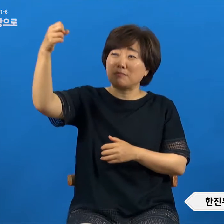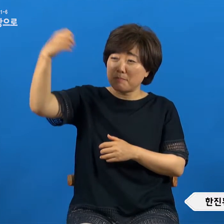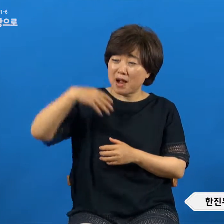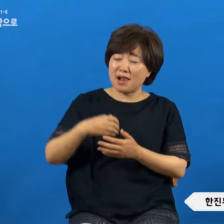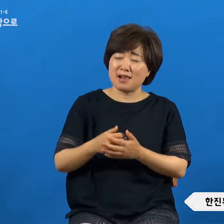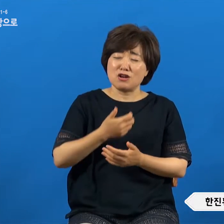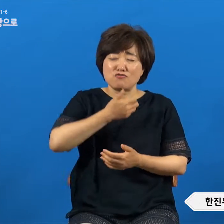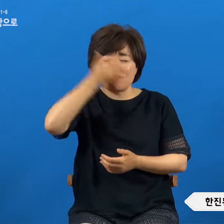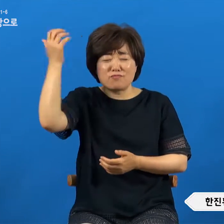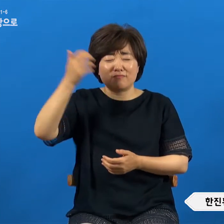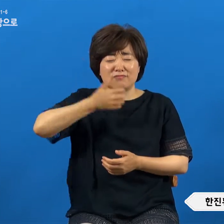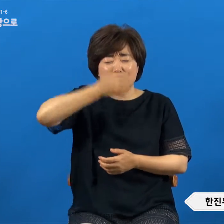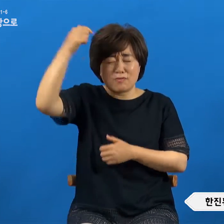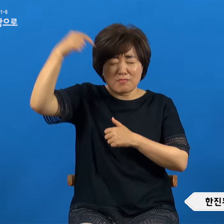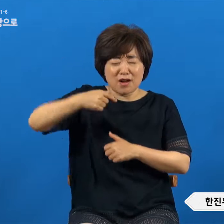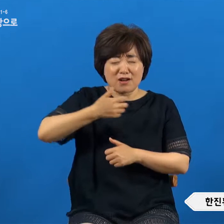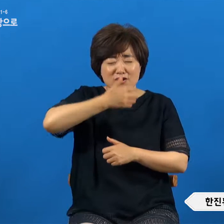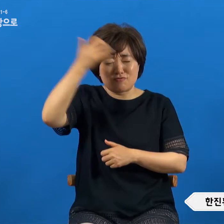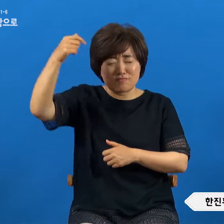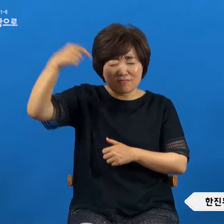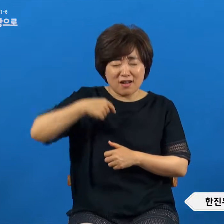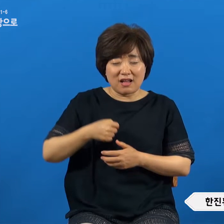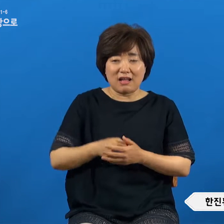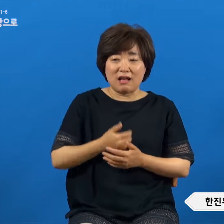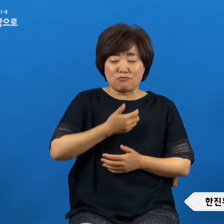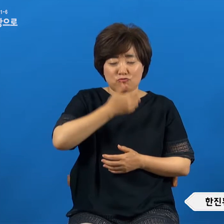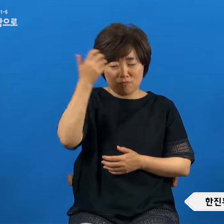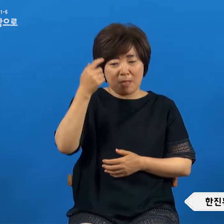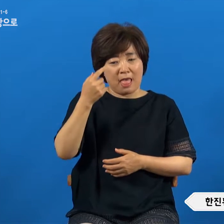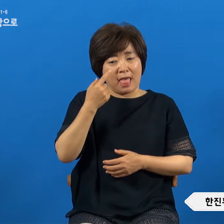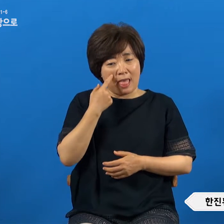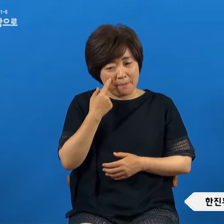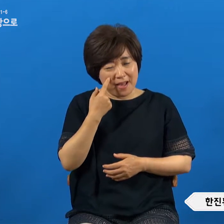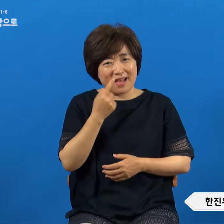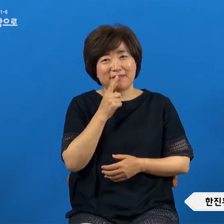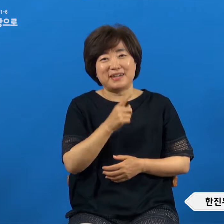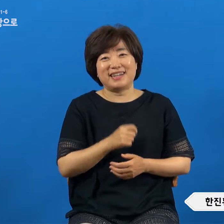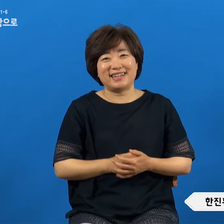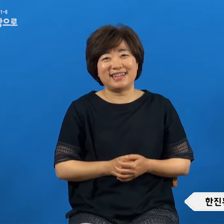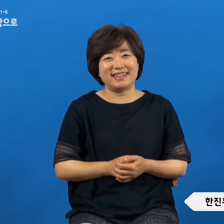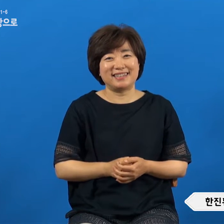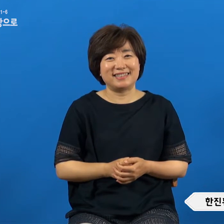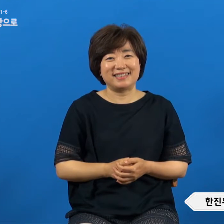꿈을 꾸라고 하니까 저도 꿈을 좀 꾸어보려 합니다. 그랬습니다.